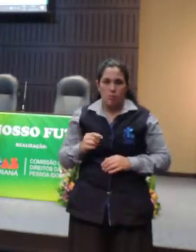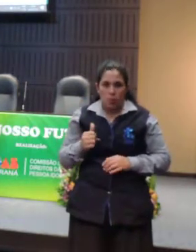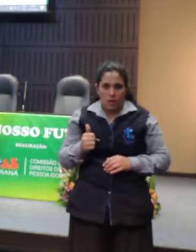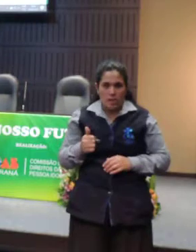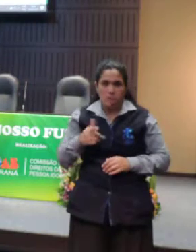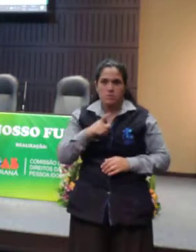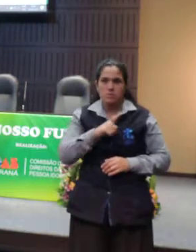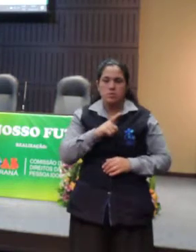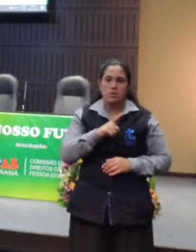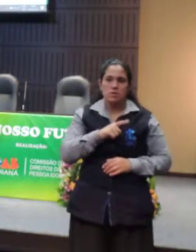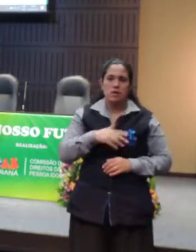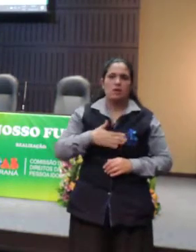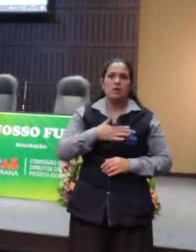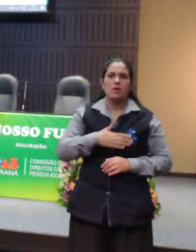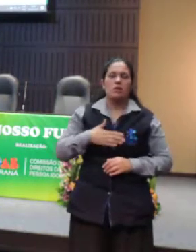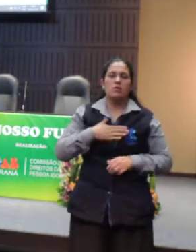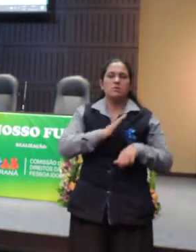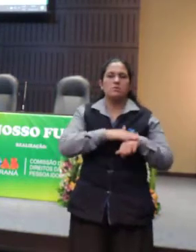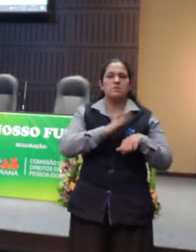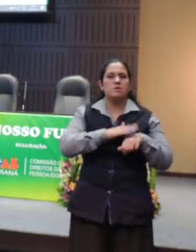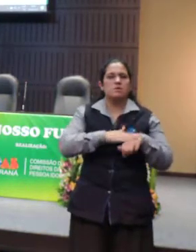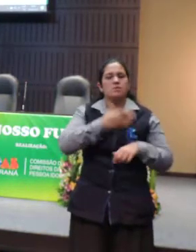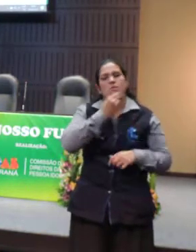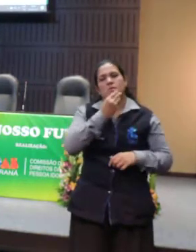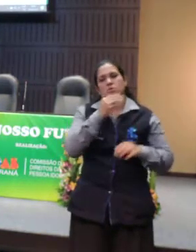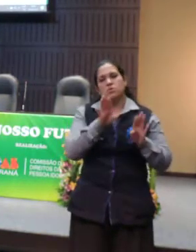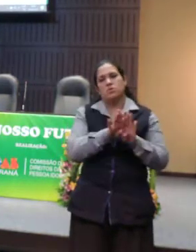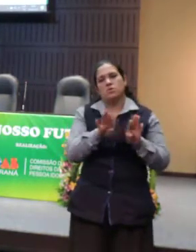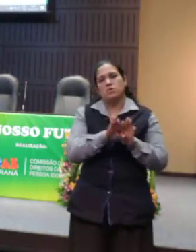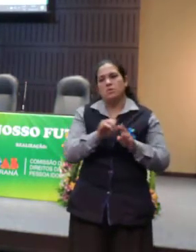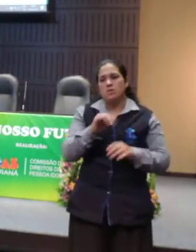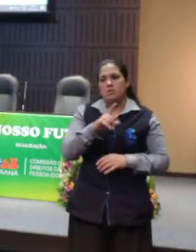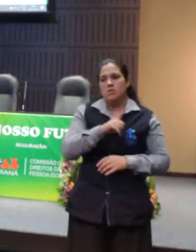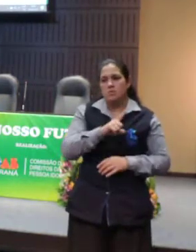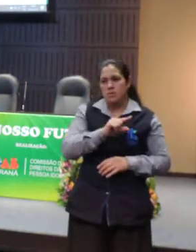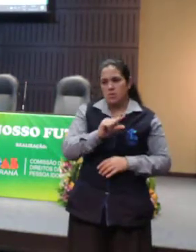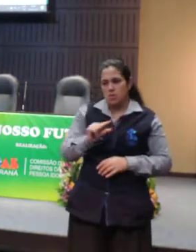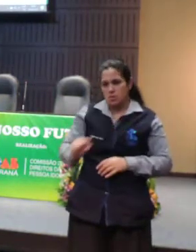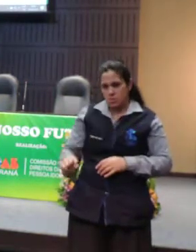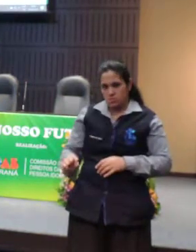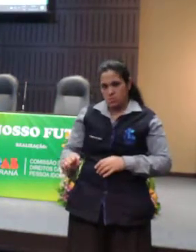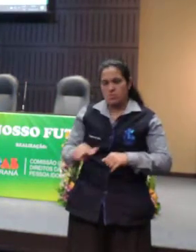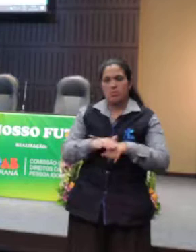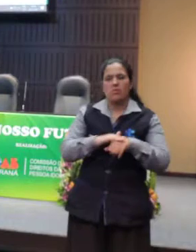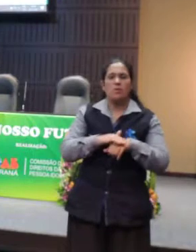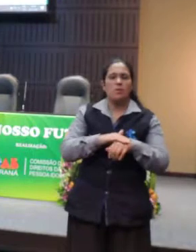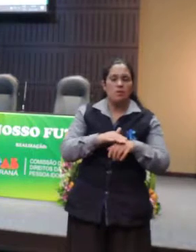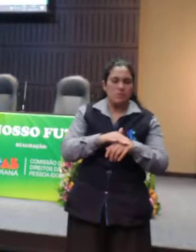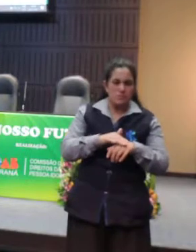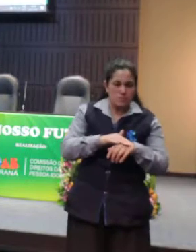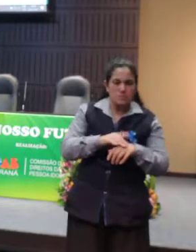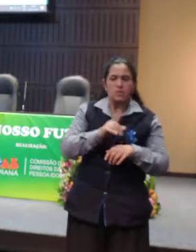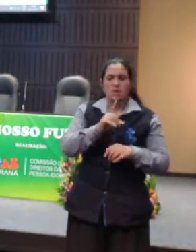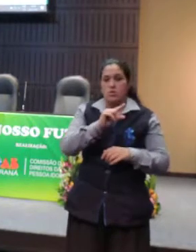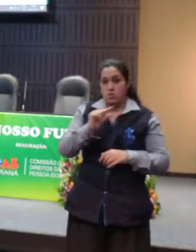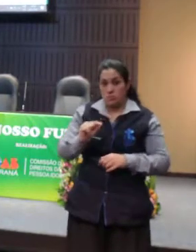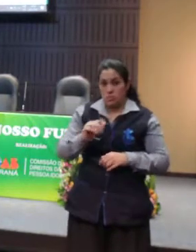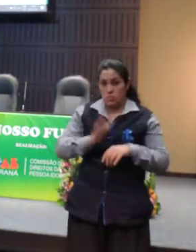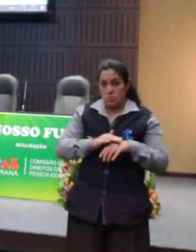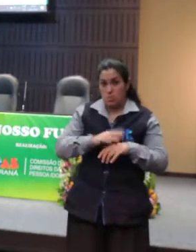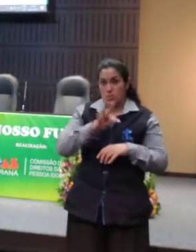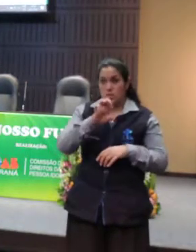você começa a gostar de homem, meu filho. Se baixar, começa a gostar. O que eu fiz? Comecei a